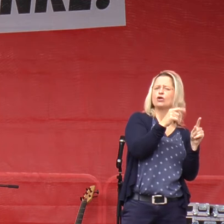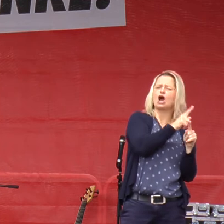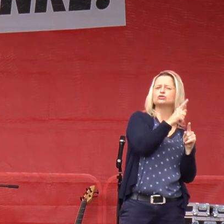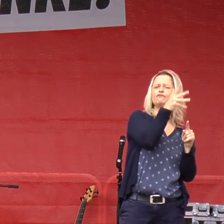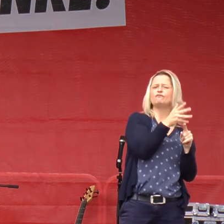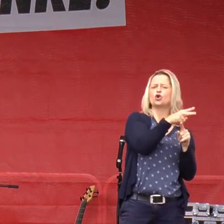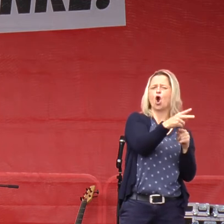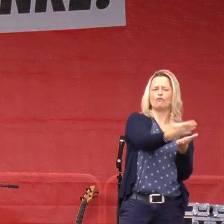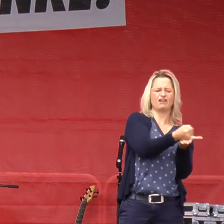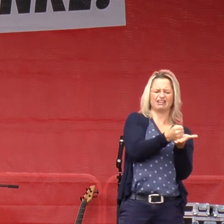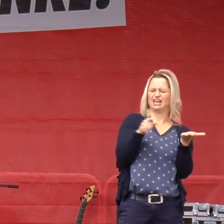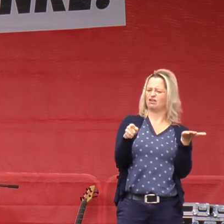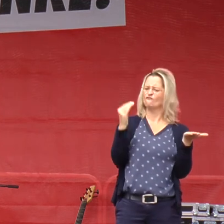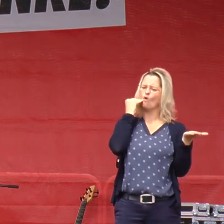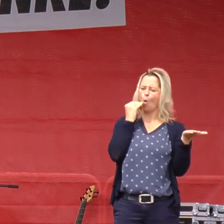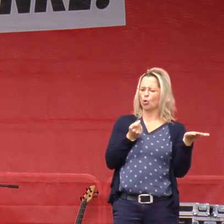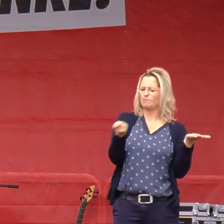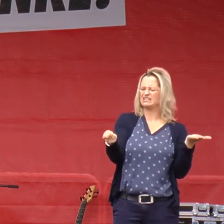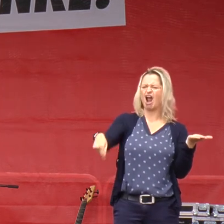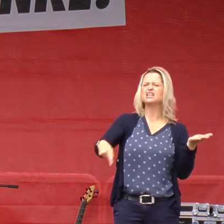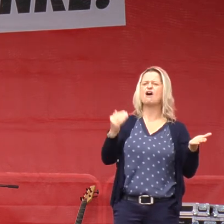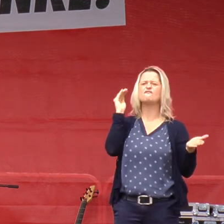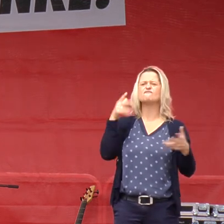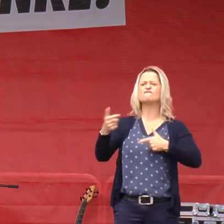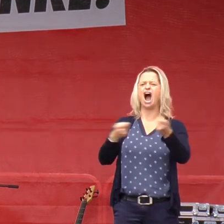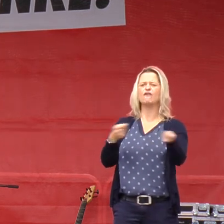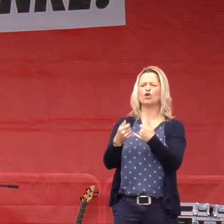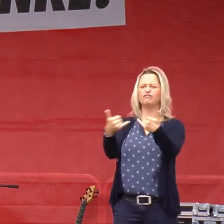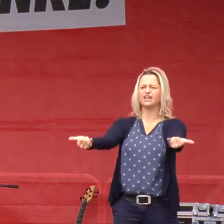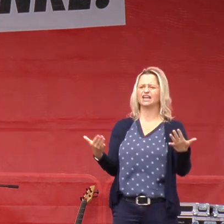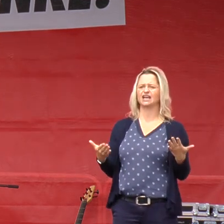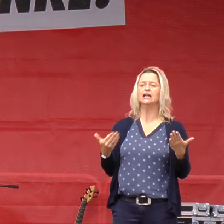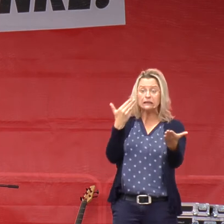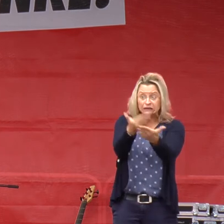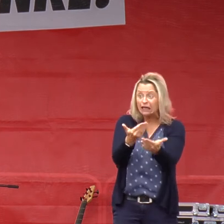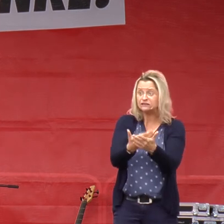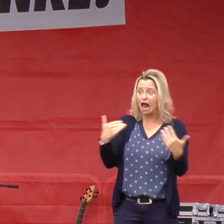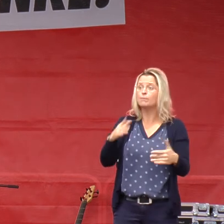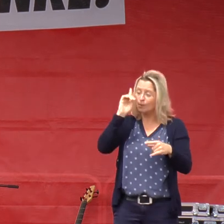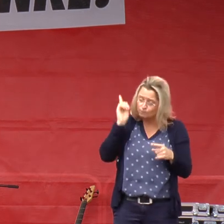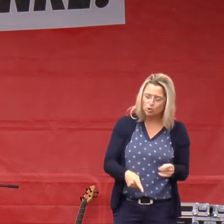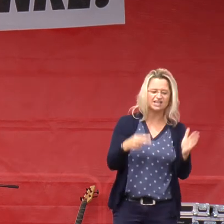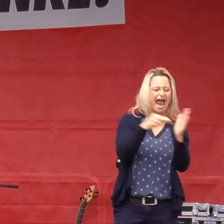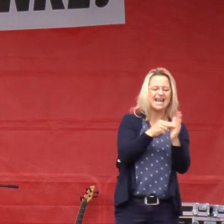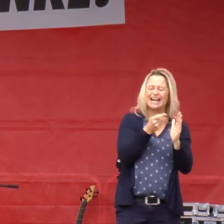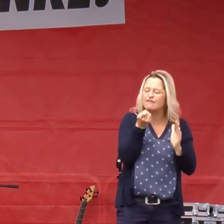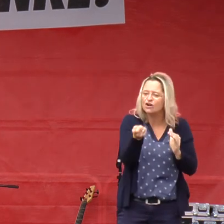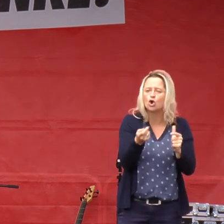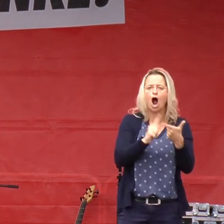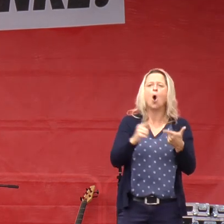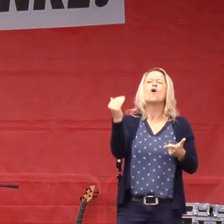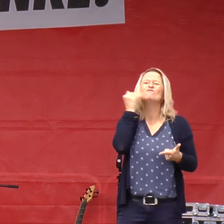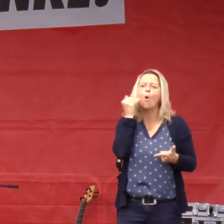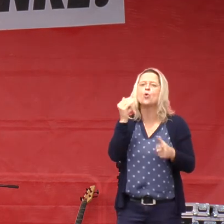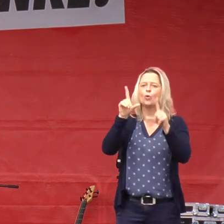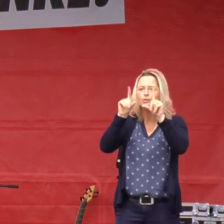leisten? Und da sagen wir, Wohnen ist ein Grundrecht, genauso wie Energieversorgung. Und mit Wohnen darf